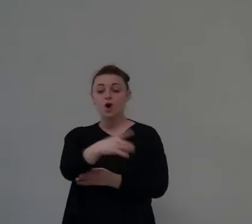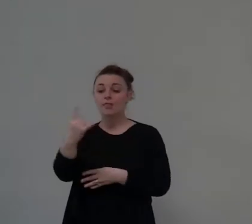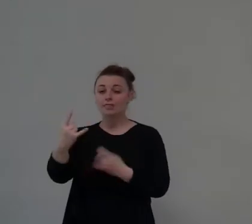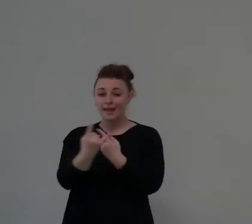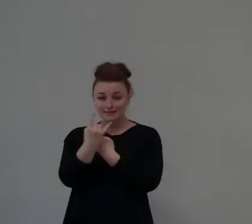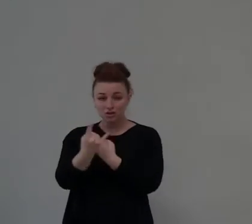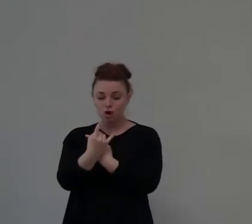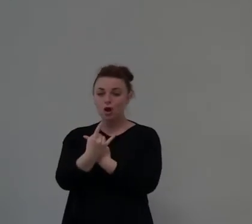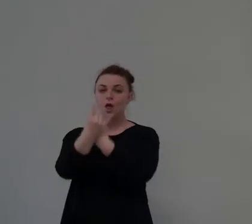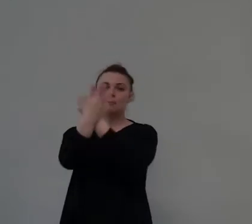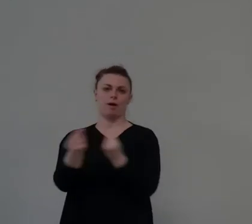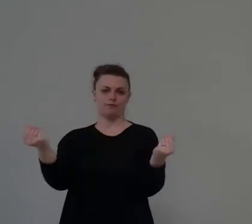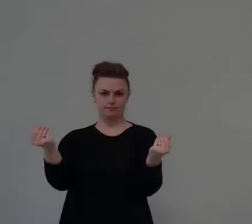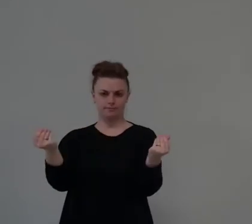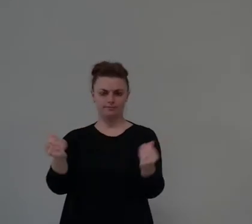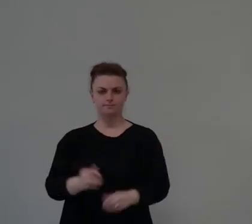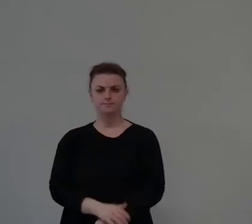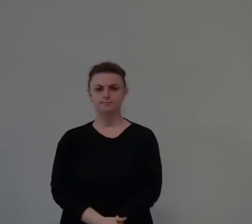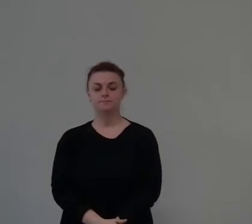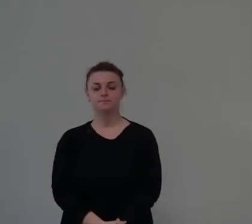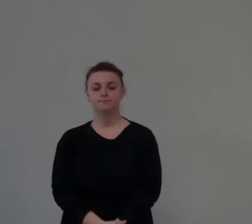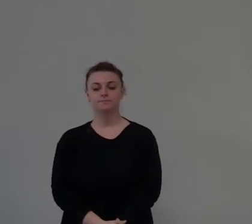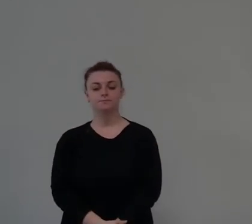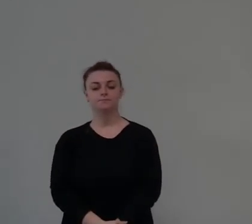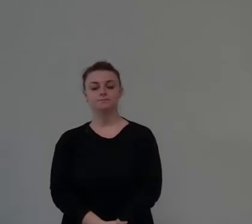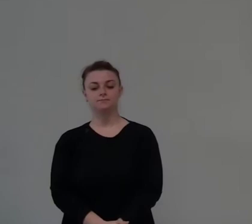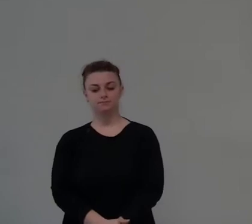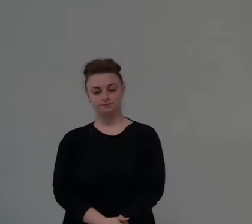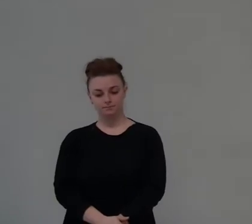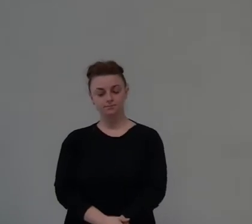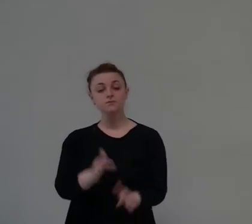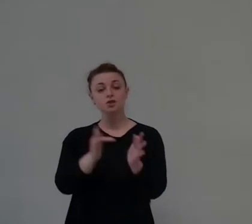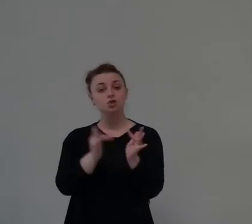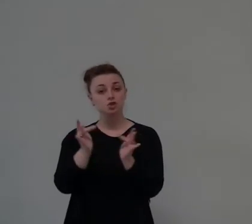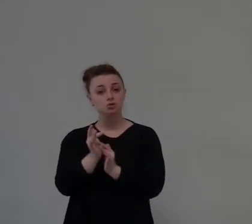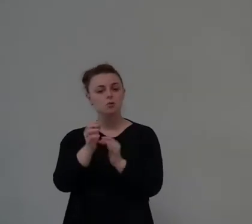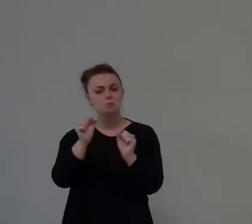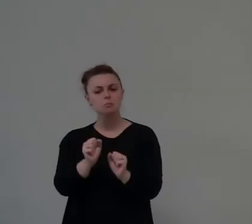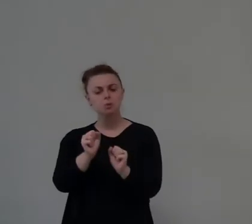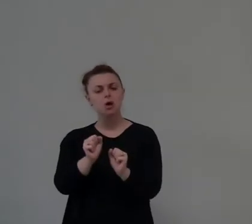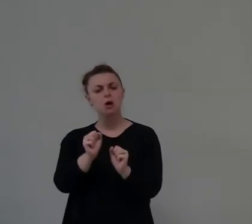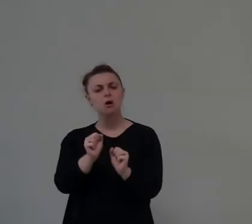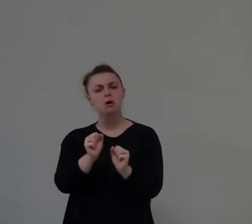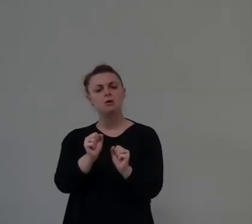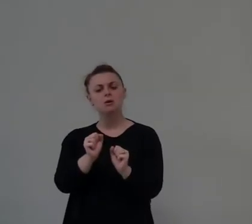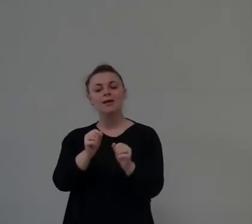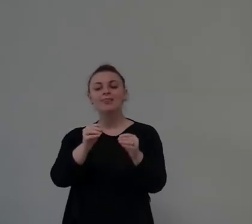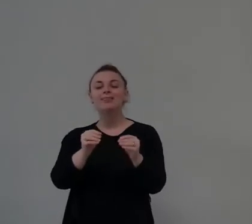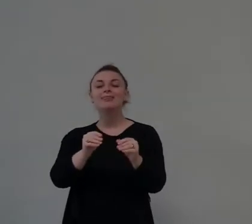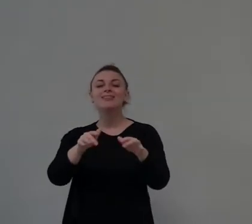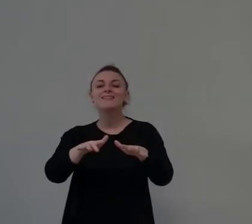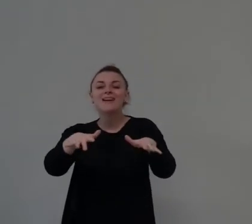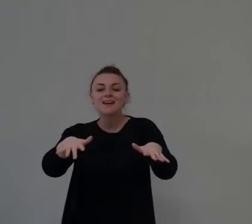La soluzione: Gesù avrebbe potuto decidere di trasformare il deserto in un'oasi,